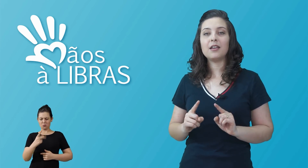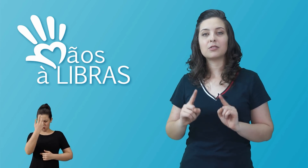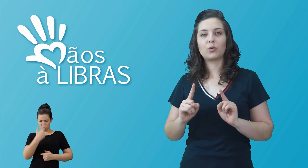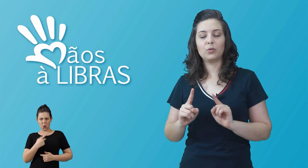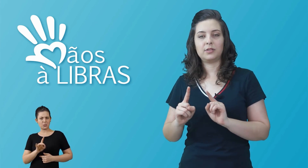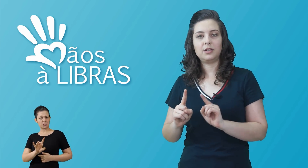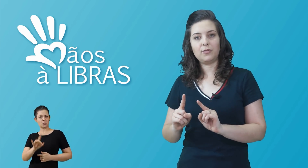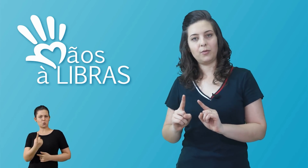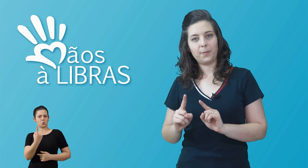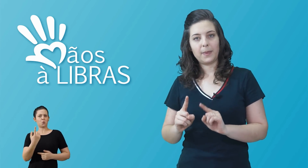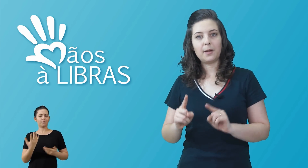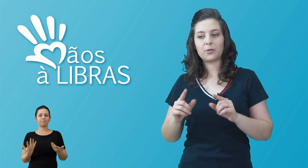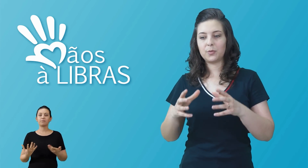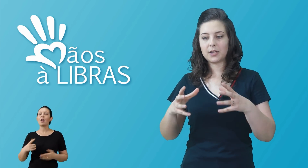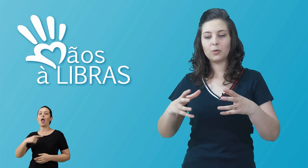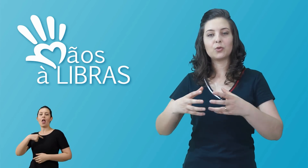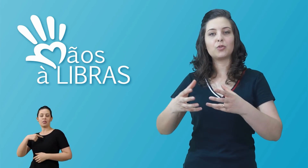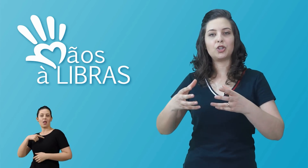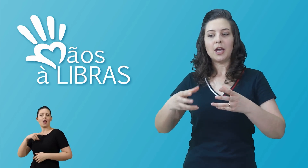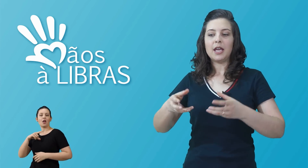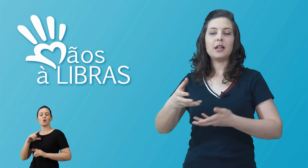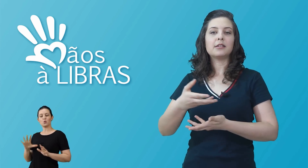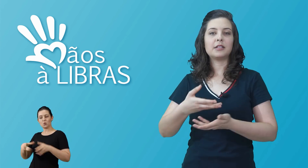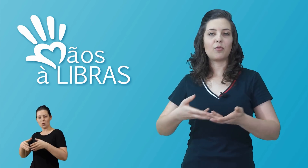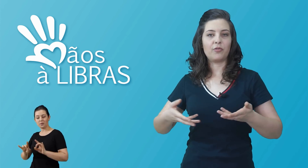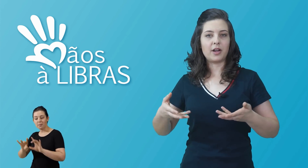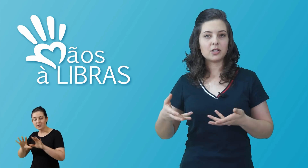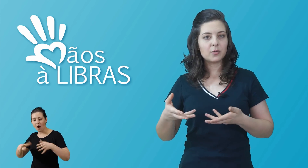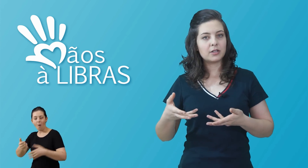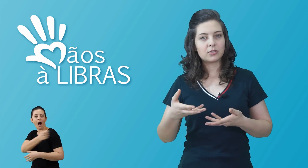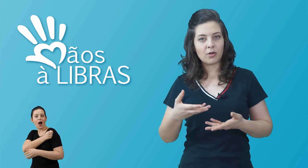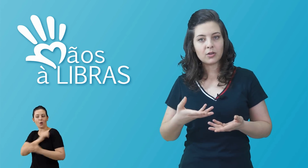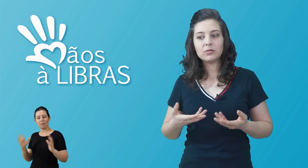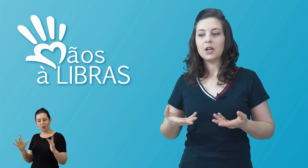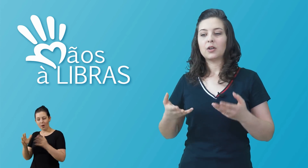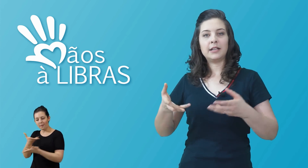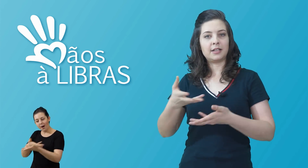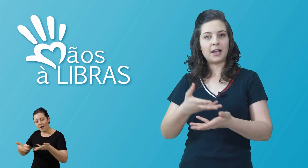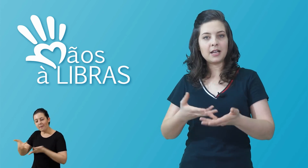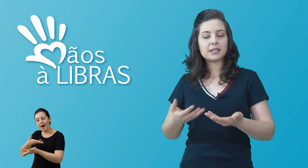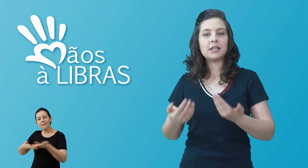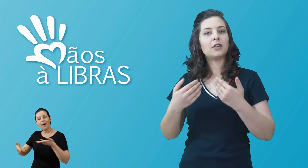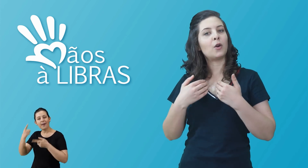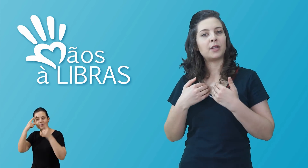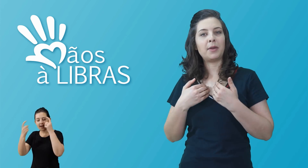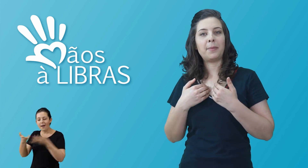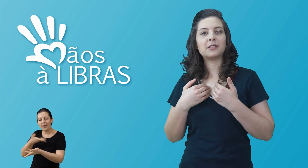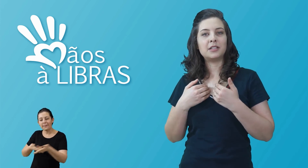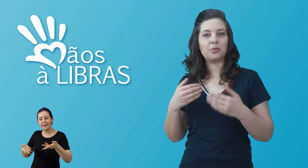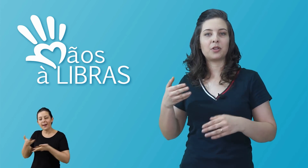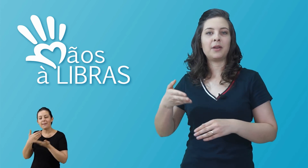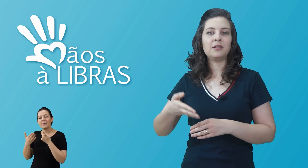também exclusivo, né, para os meus alunos, onde eles se conversam, eles trocam entre eles e eu